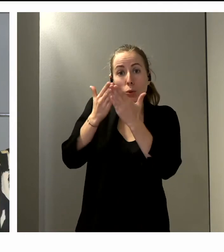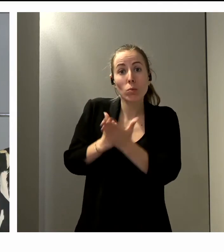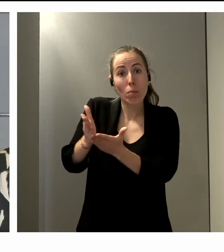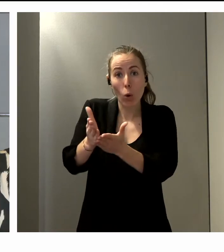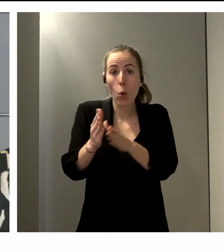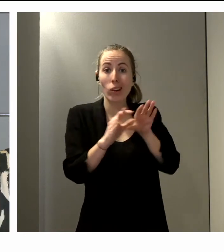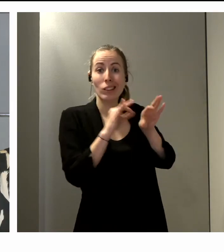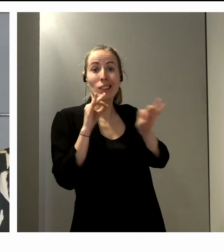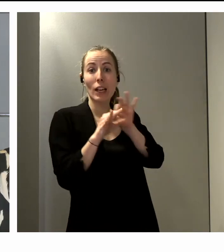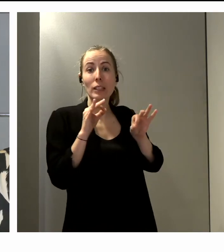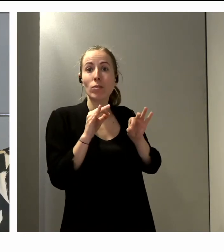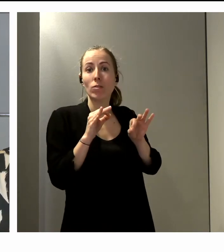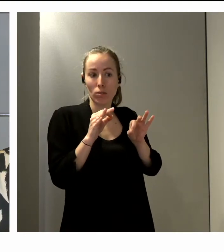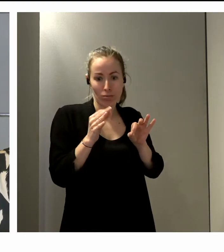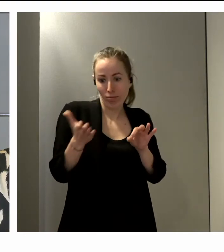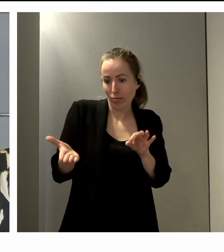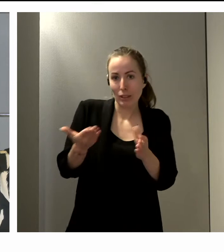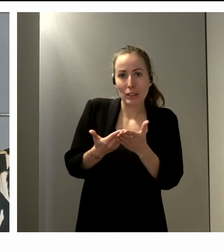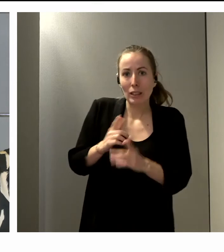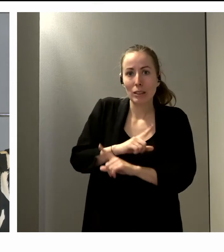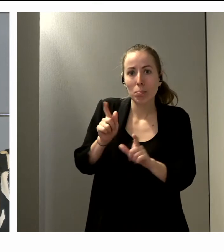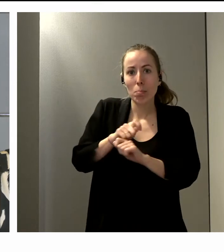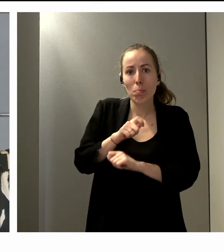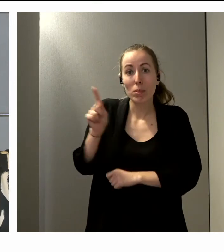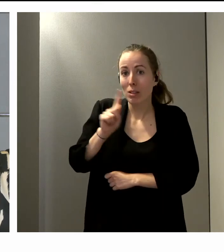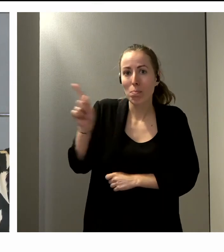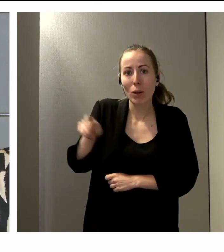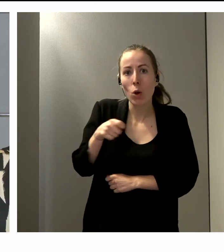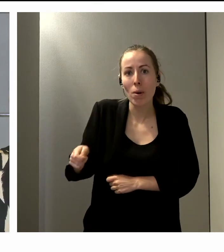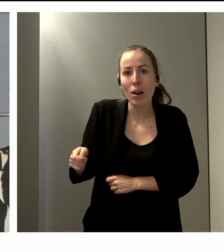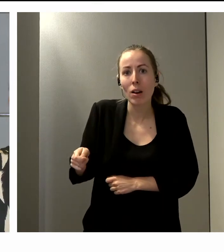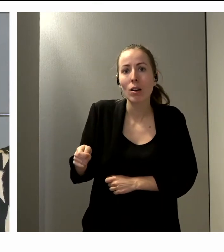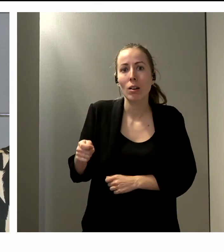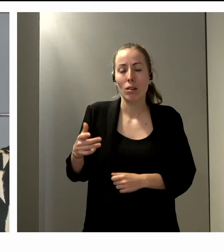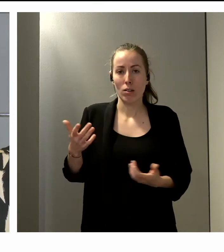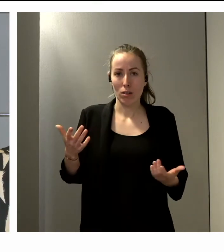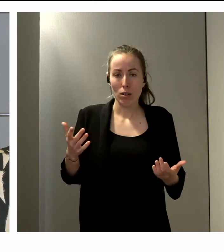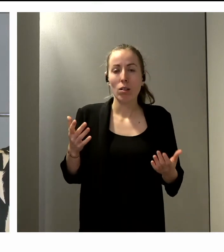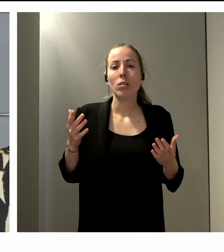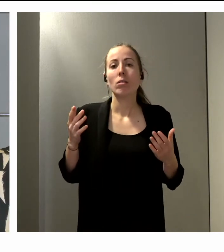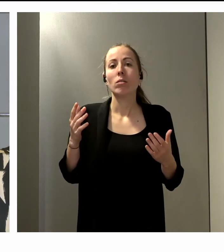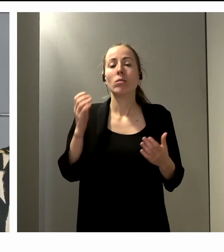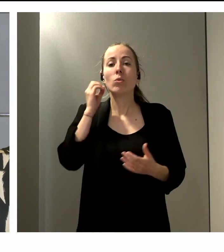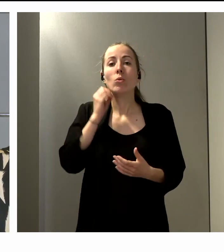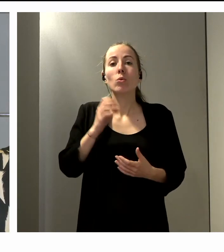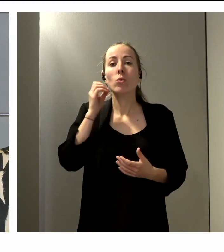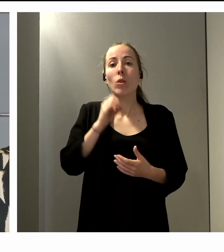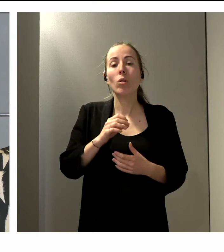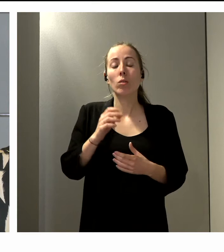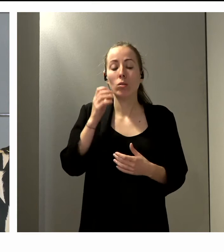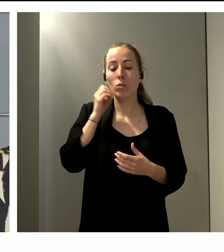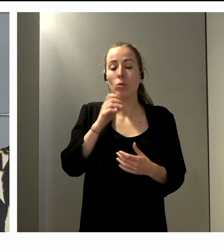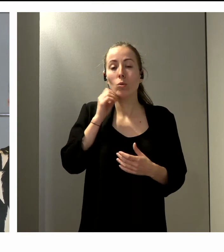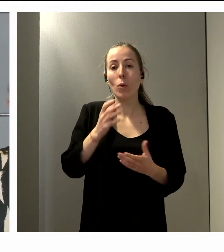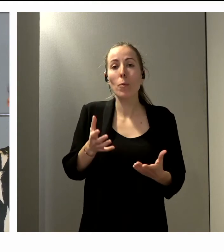Et ça, c'est quelque chose qui n'est pas normal. On est conditionné par rapport au dispositif mis